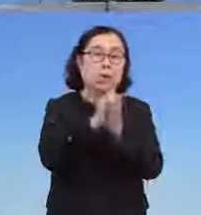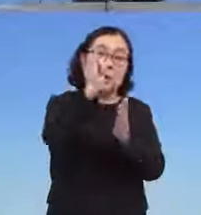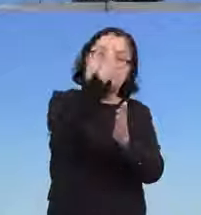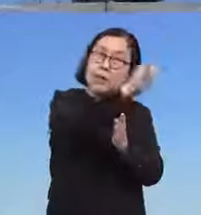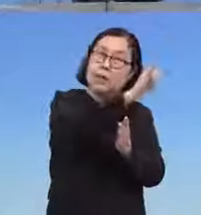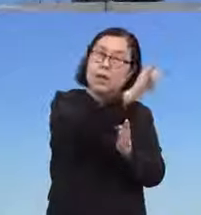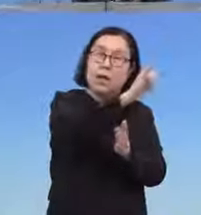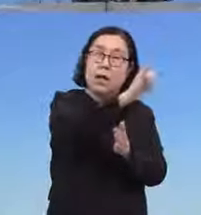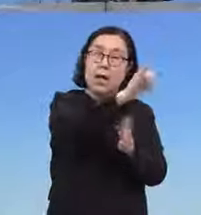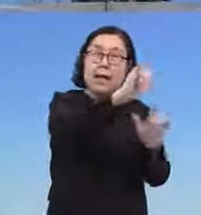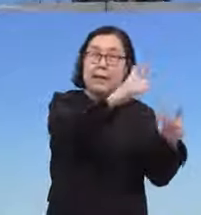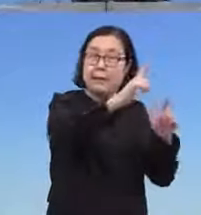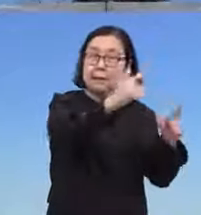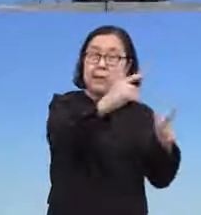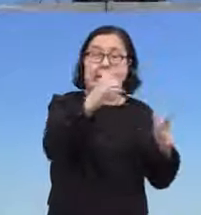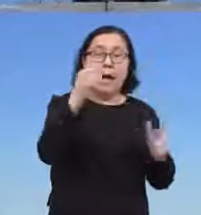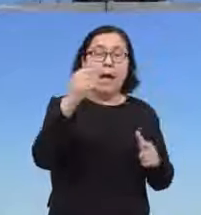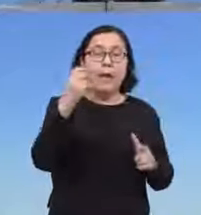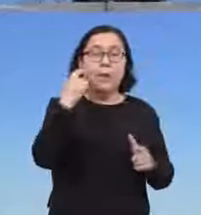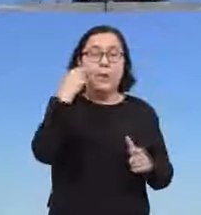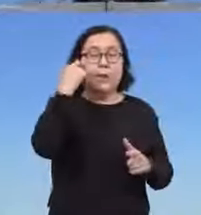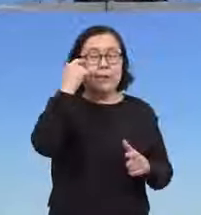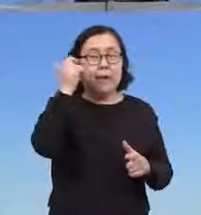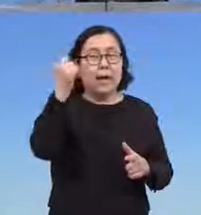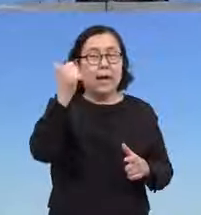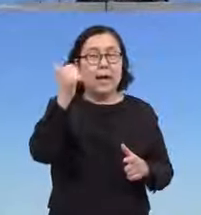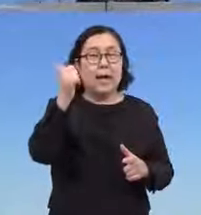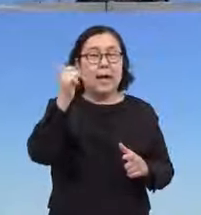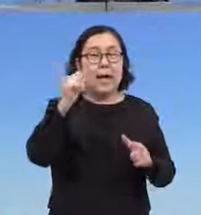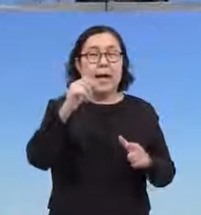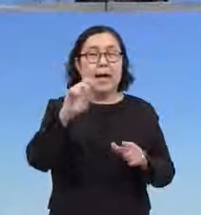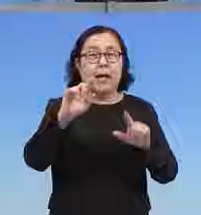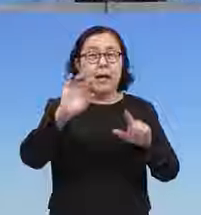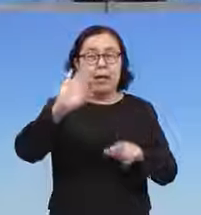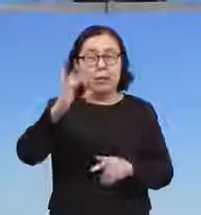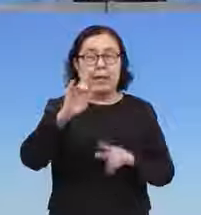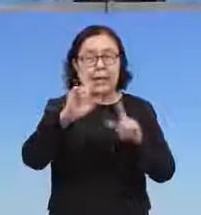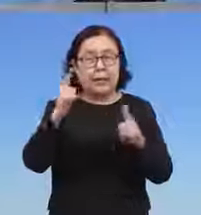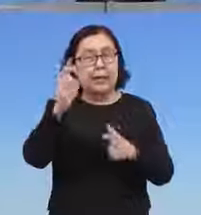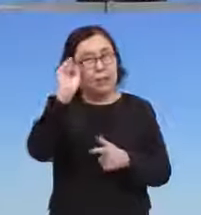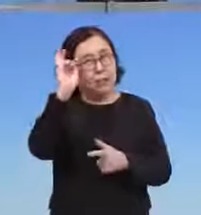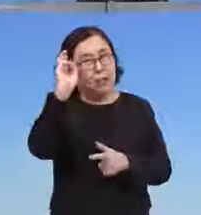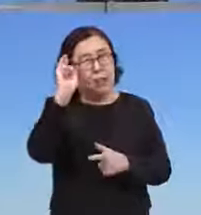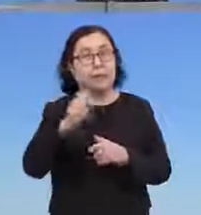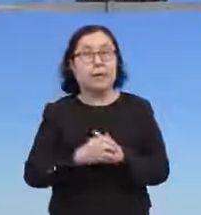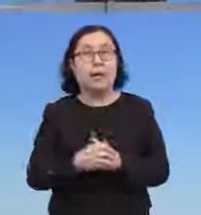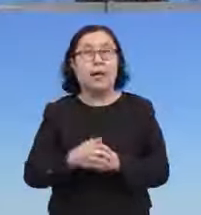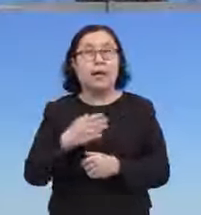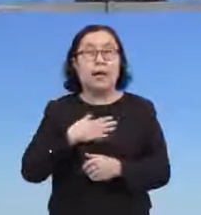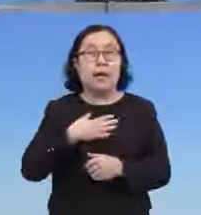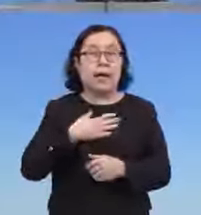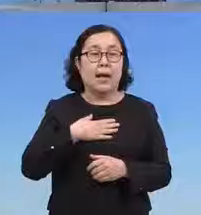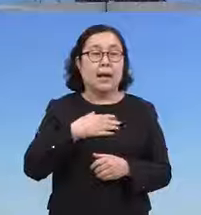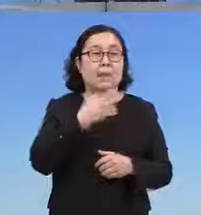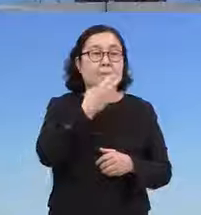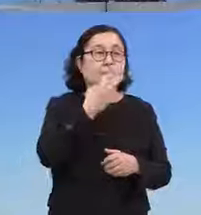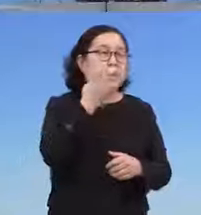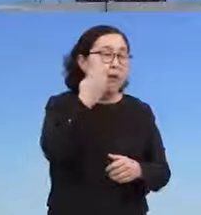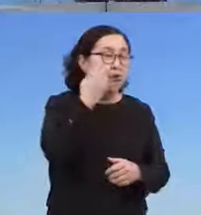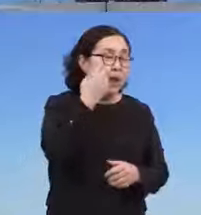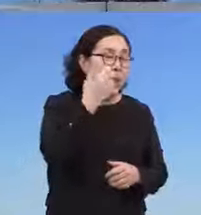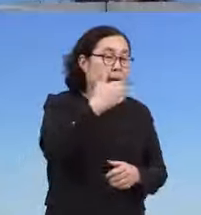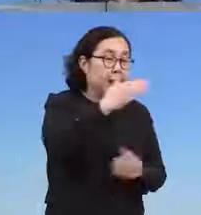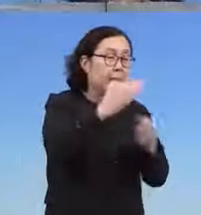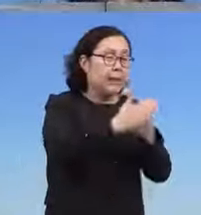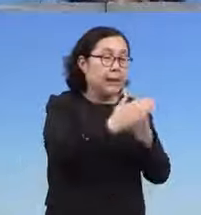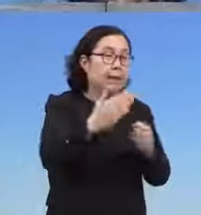미국으로 이민을 안 갔으면은 제가 목사가 안 됐을 거예요. 하나님이 그 광야로 고난의 학교로 7년을 입학시켜 주셨기